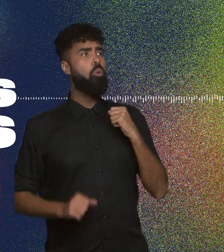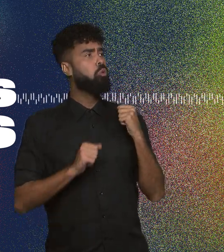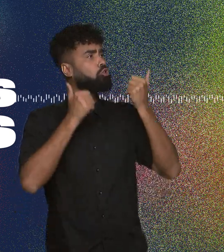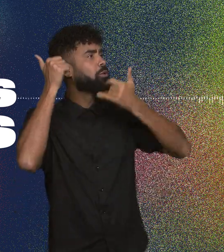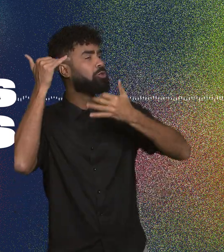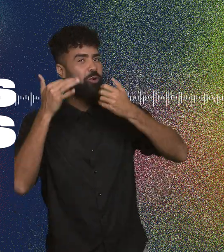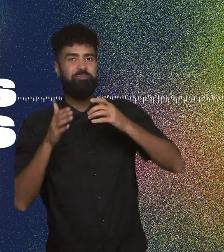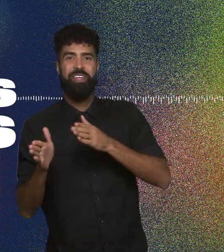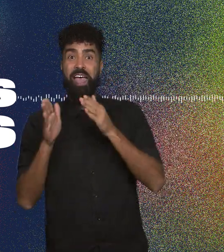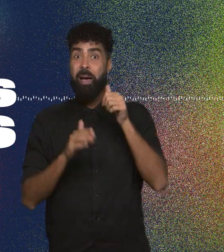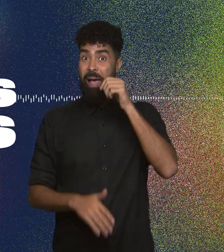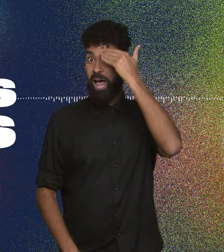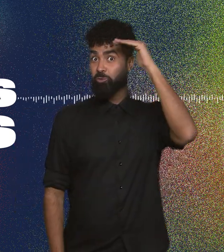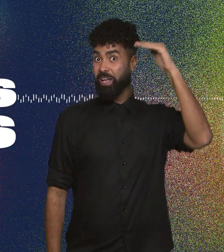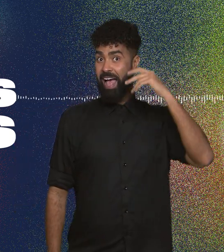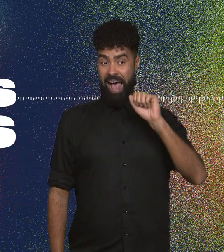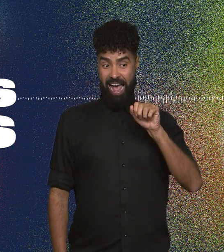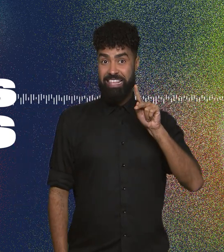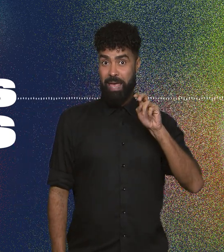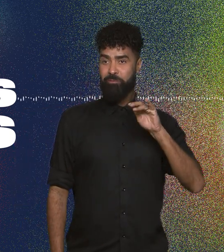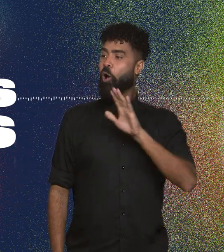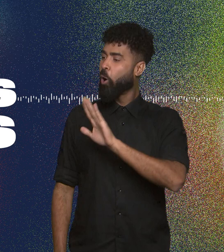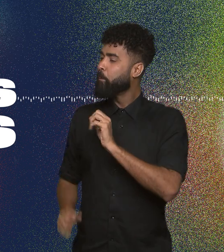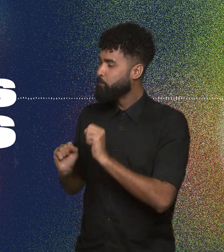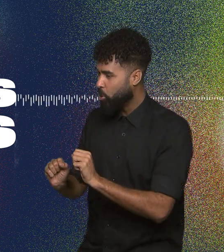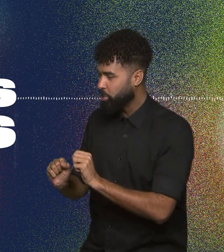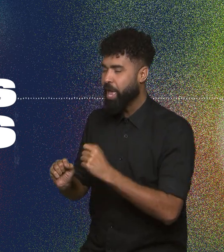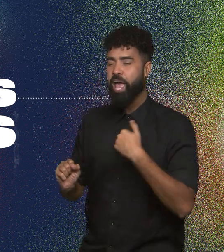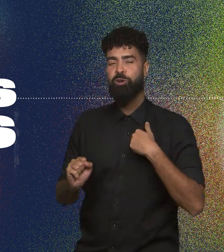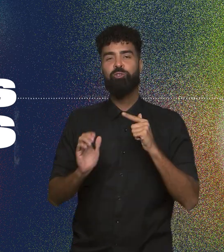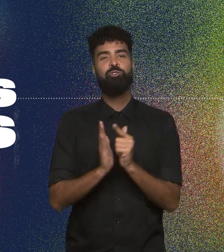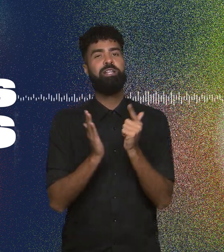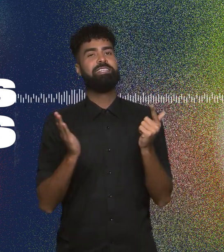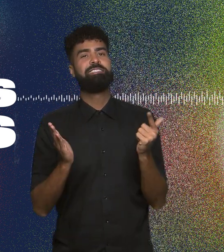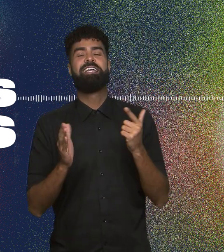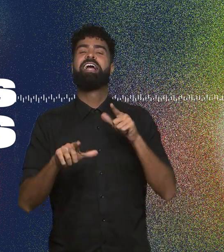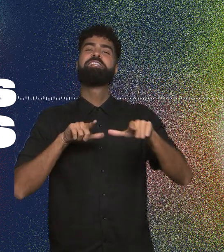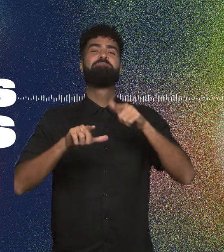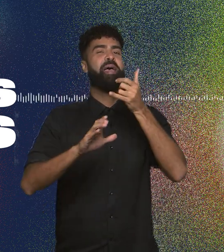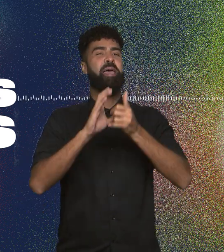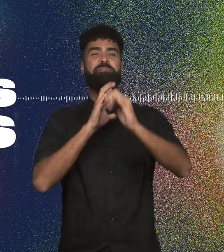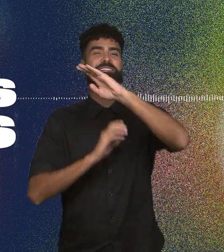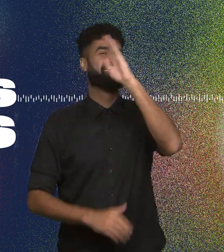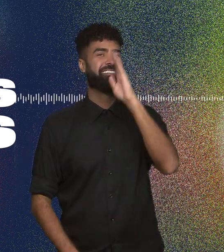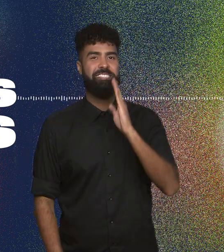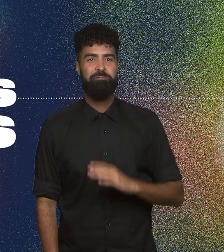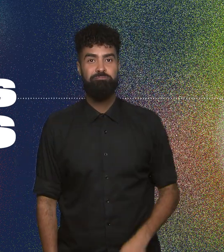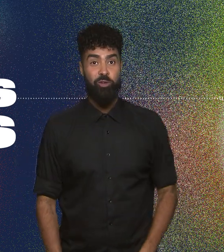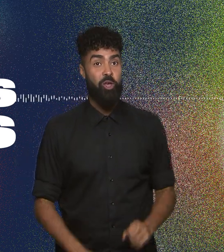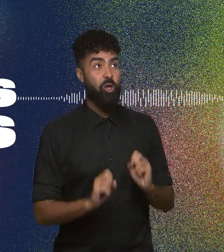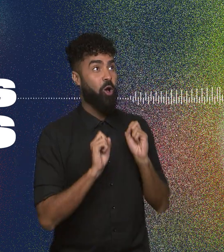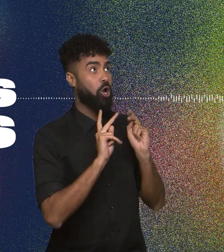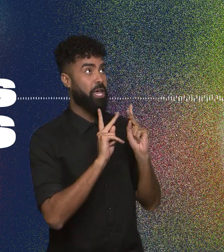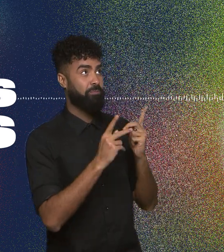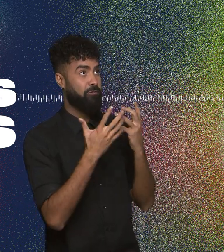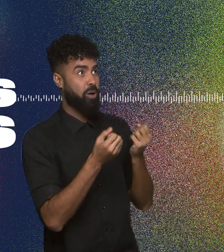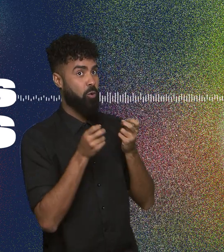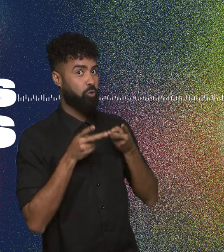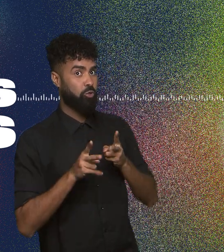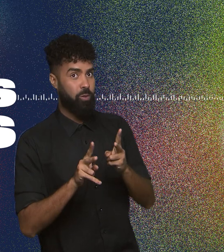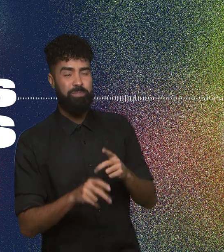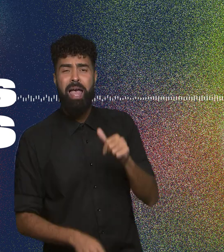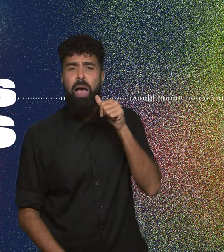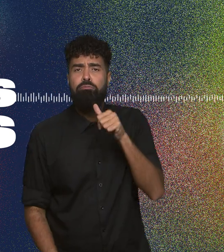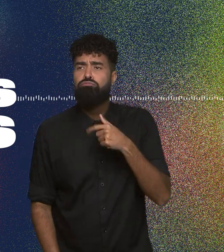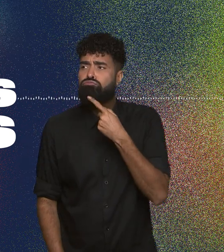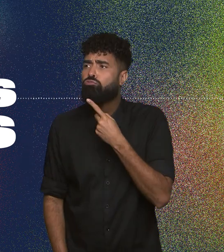a Kemini Tahara, jornalista da empresa Brasil de Comunicação. Melhor assim, podemos continuar. O que está precisando